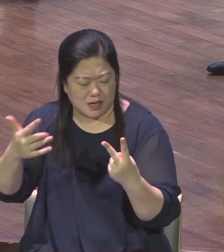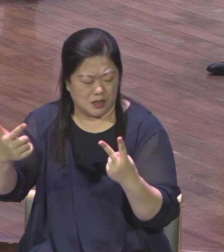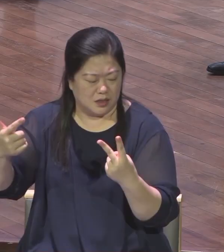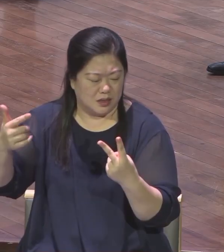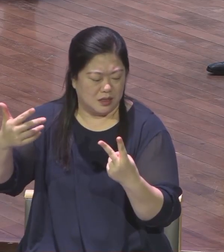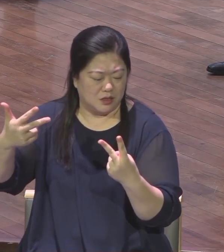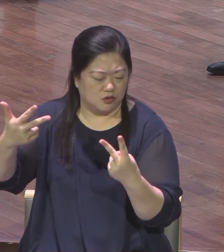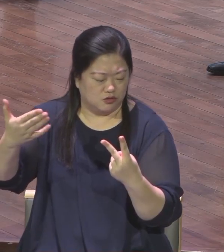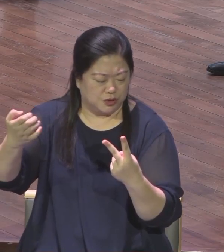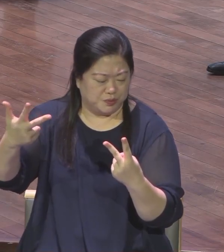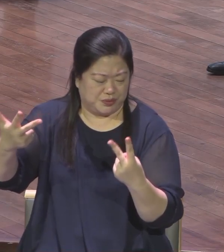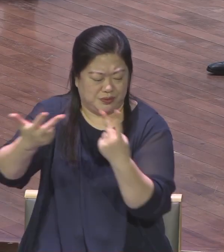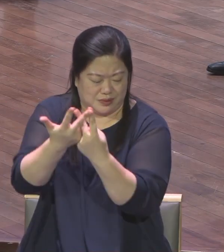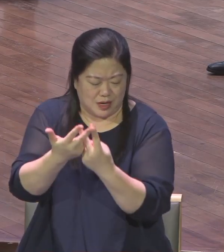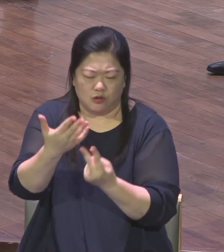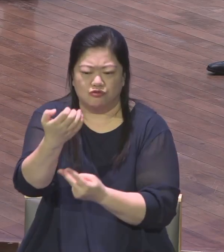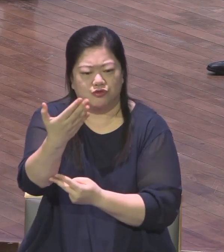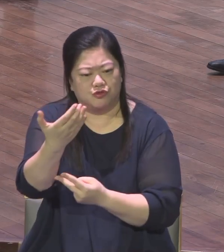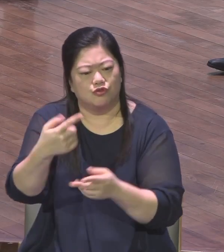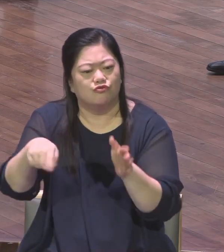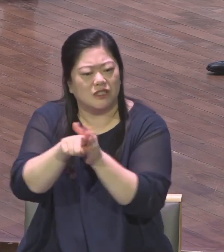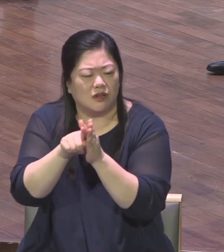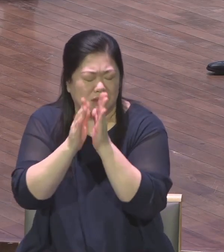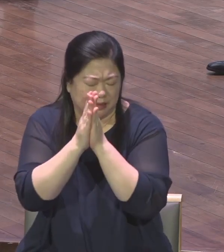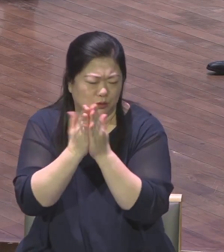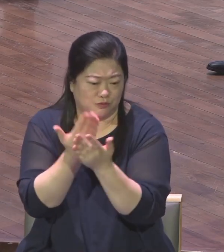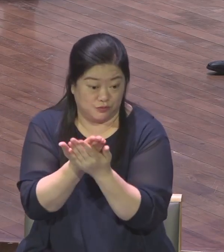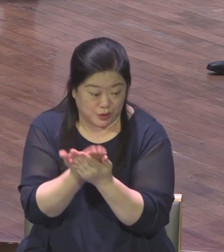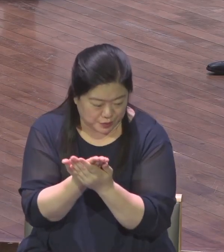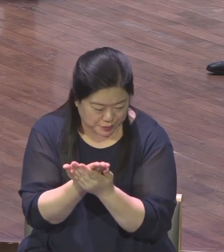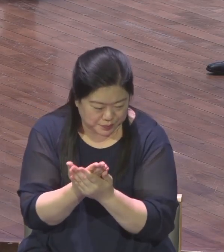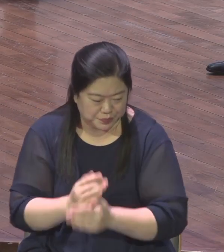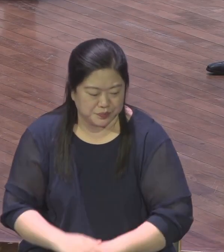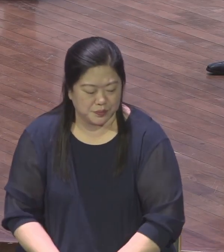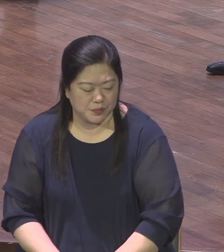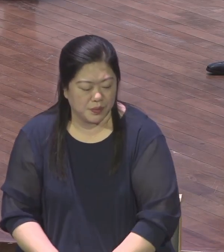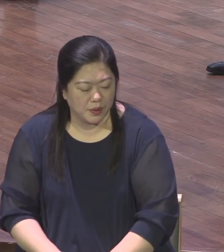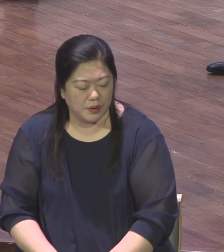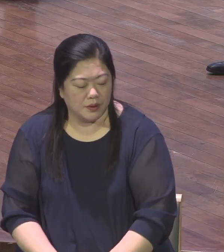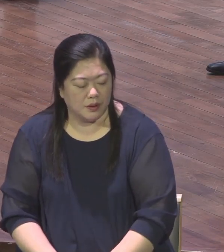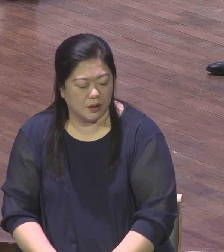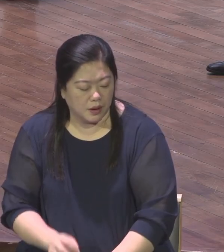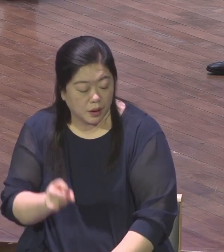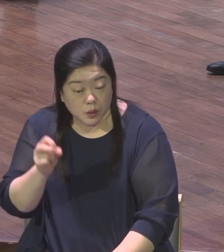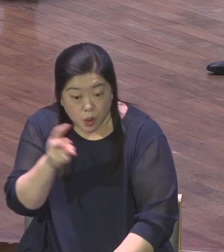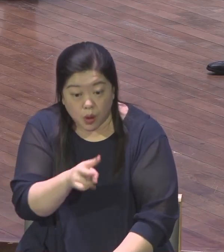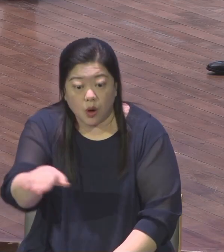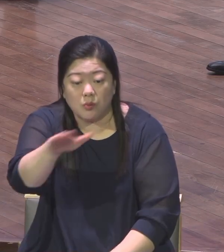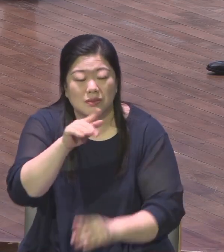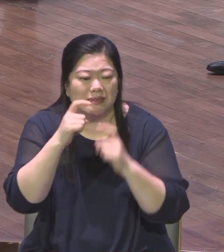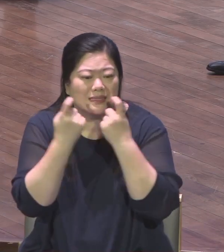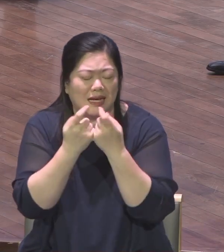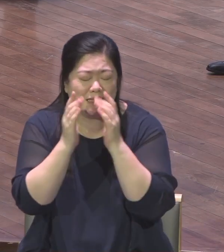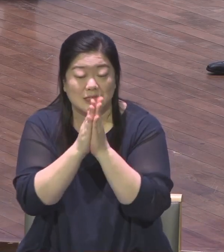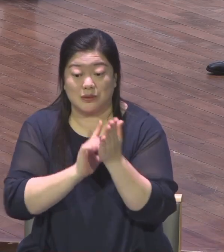하나님의 능력이 우리 기도를 통하여 일어나게 하여 주옵소서. 환자들 기도해 주시고 각 가정 여러분